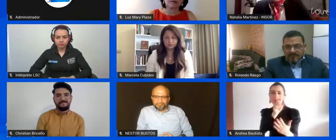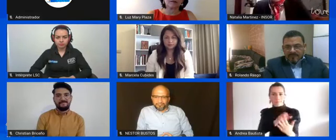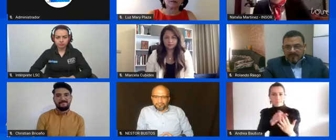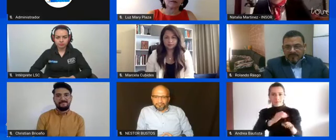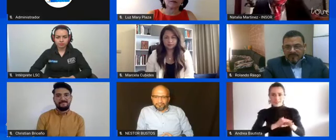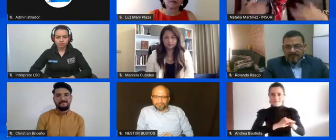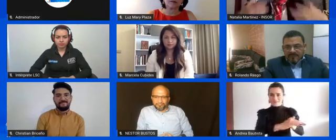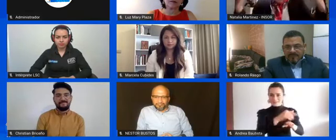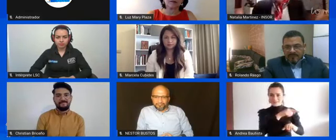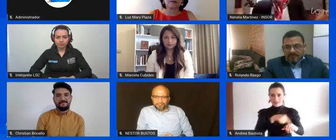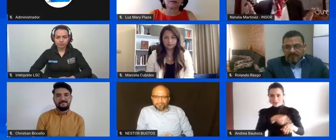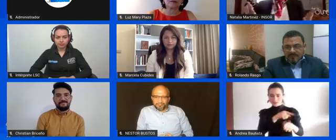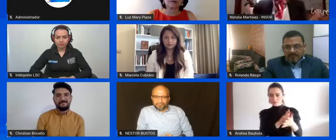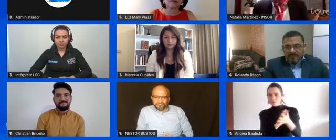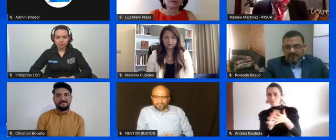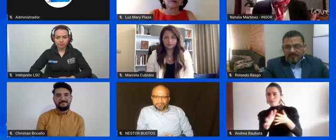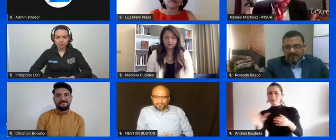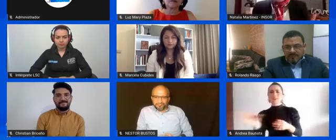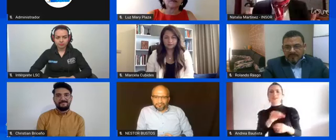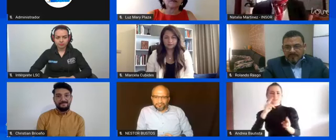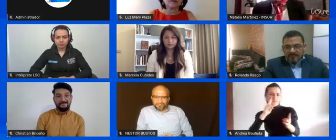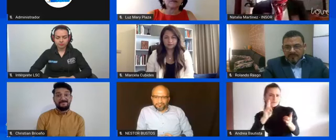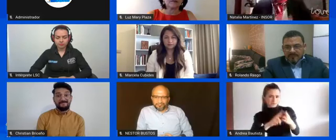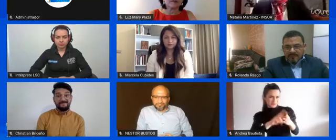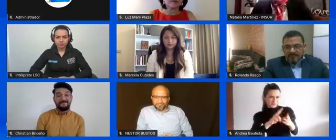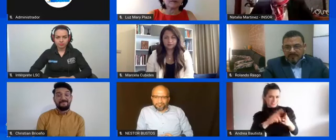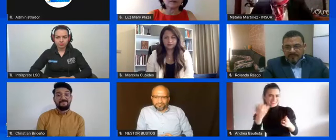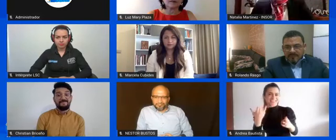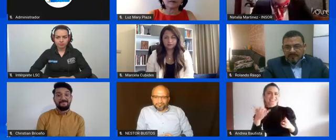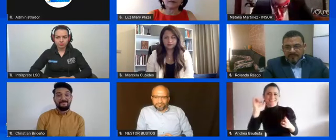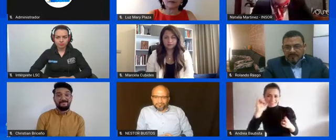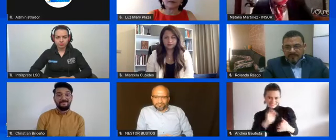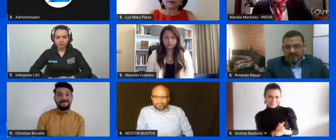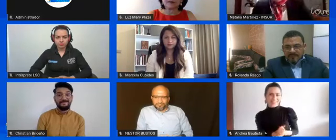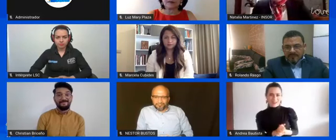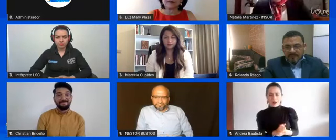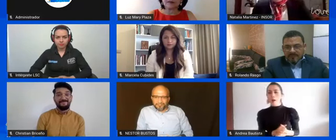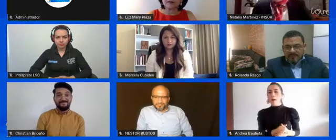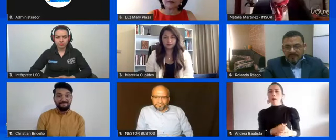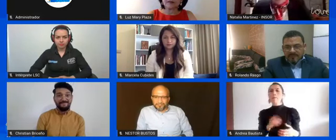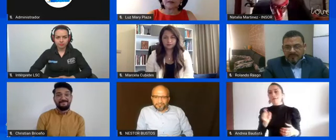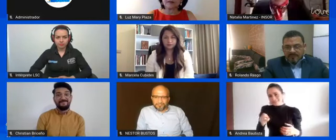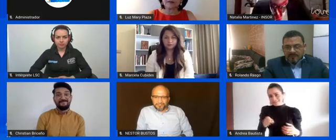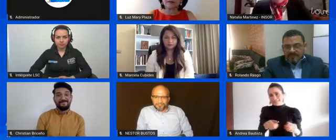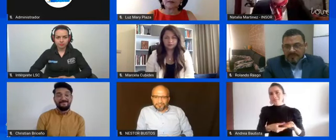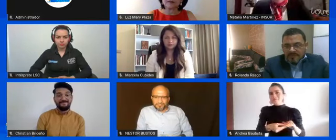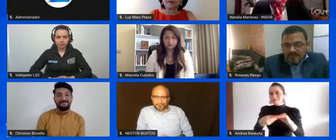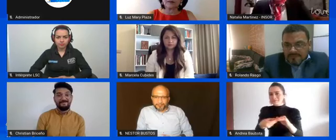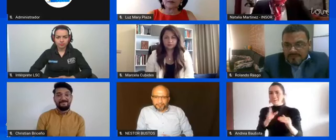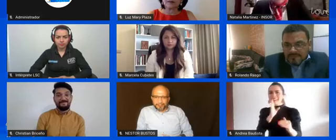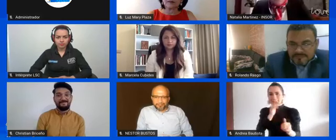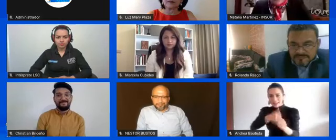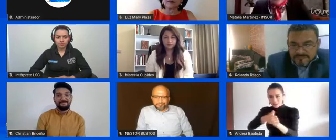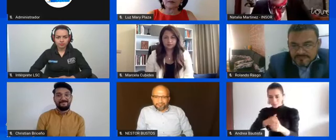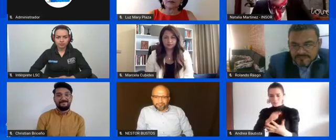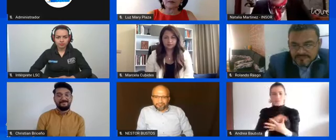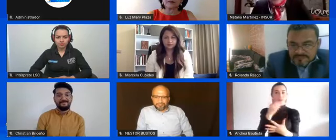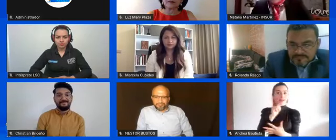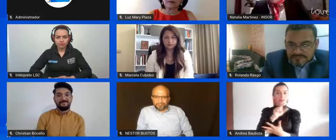hoy, que son muy conocidos por todos quienes nos acompañan, pero que no sobra la presentación. Nos acompaña Luz Mari